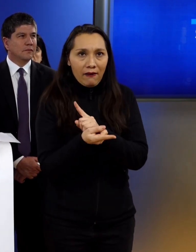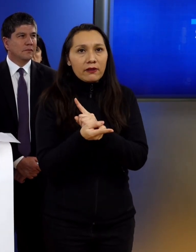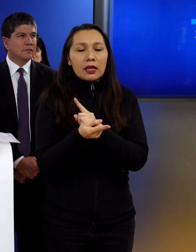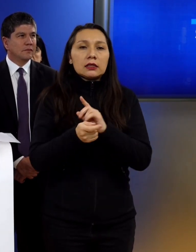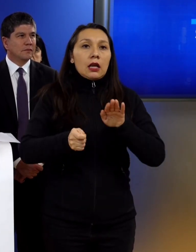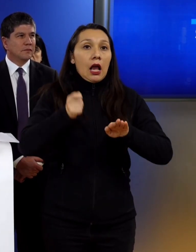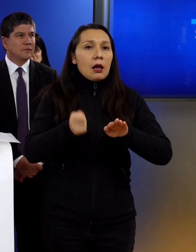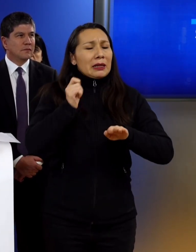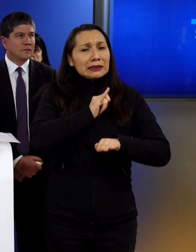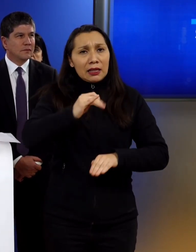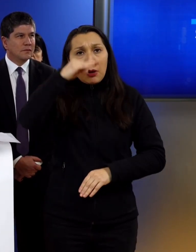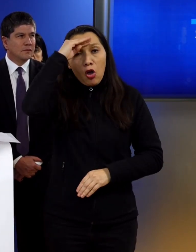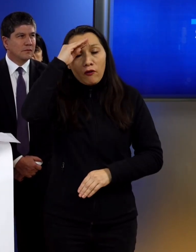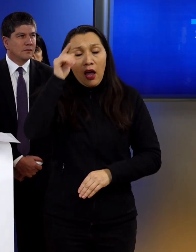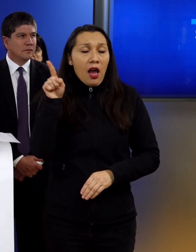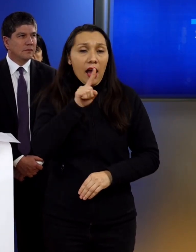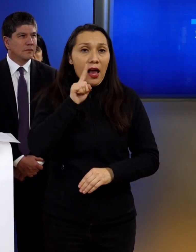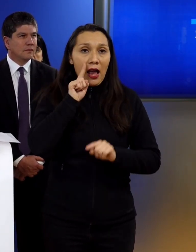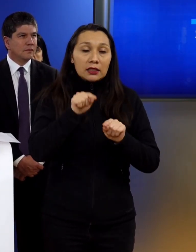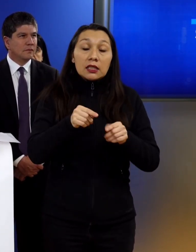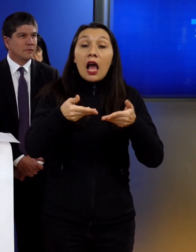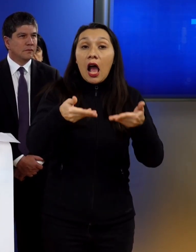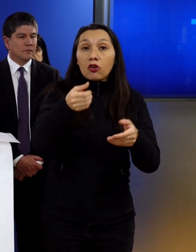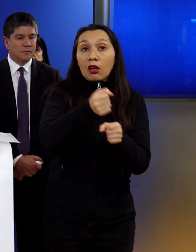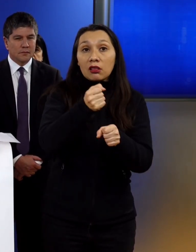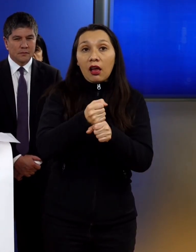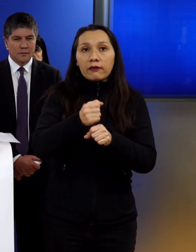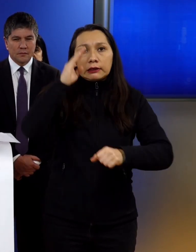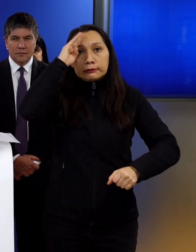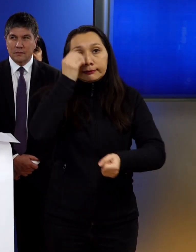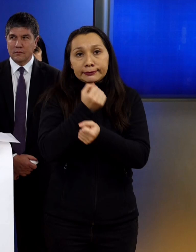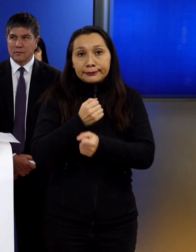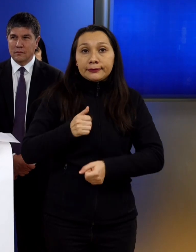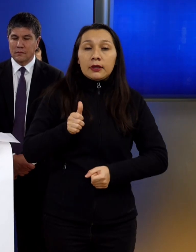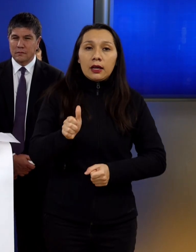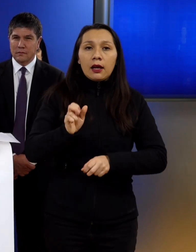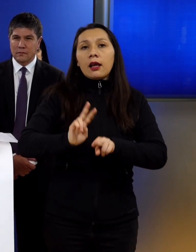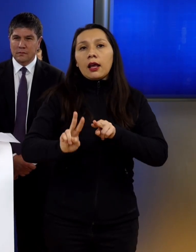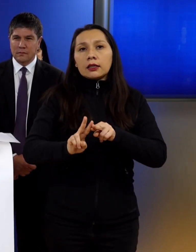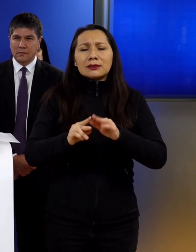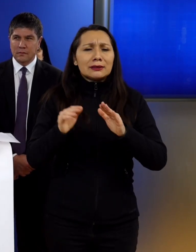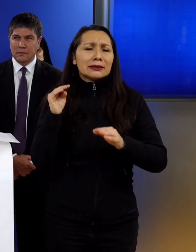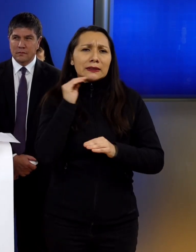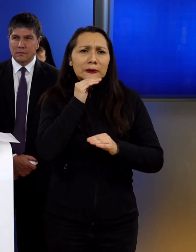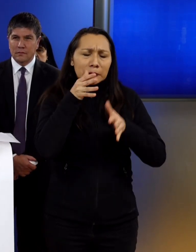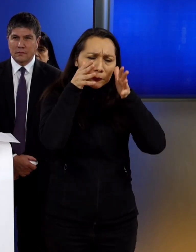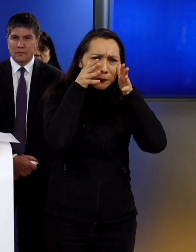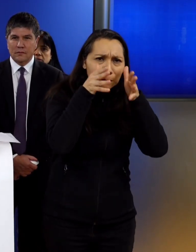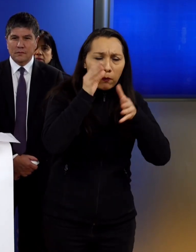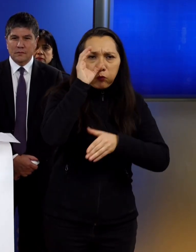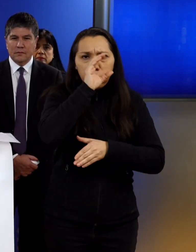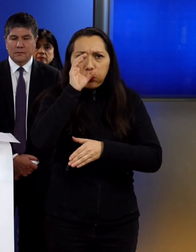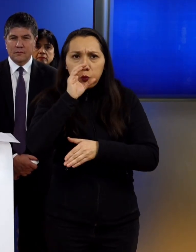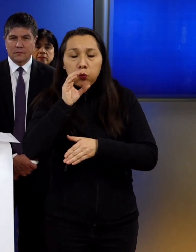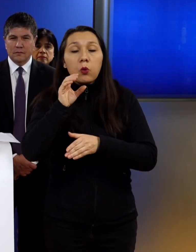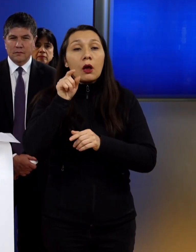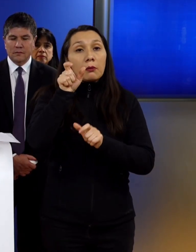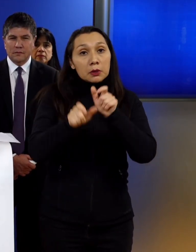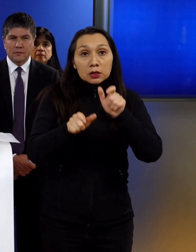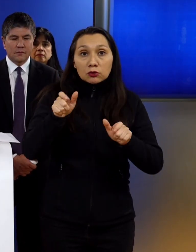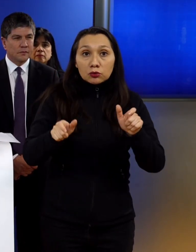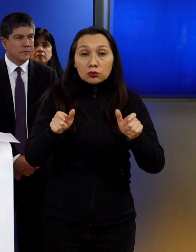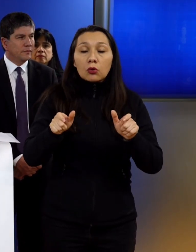la Corte, siempre confiamos en que iba a ser así, y ahora el trabajo de las policías que se está haciendo con la mayor concentración, tanto para buscar a